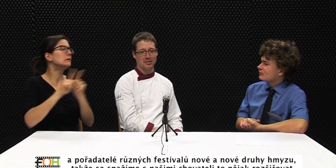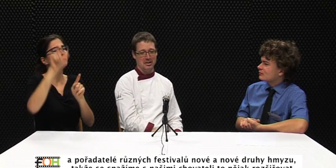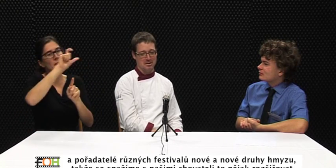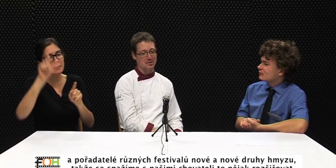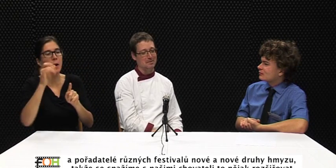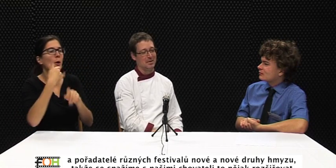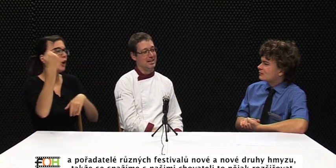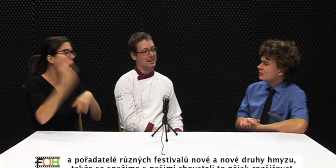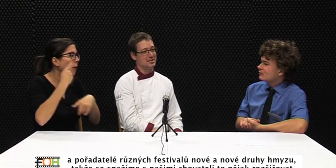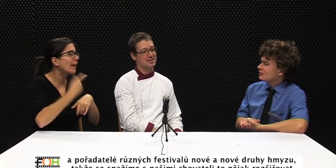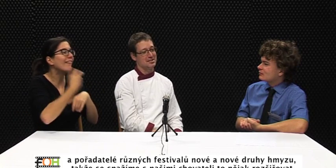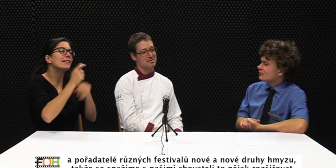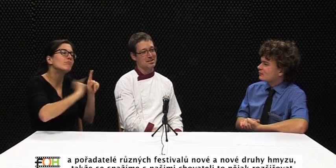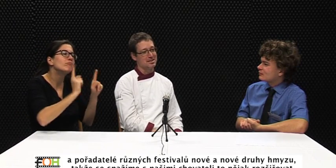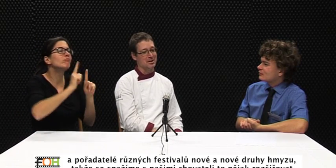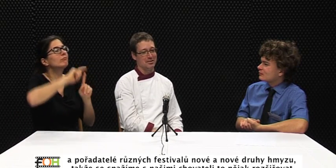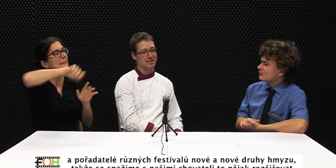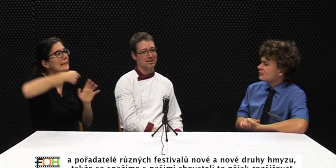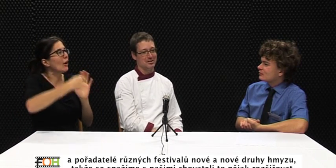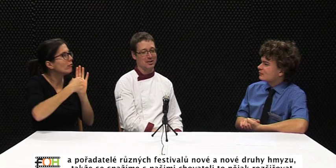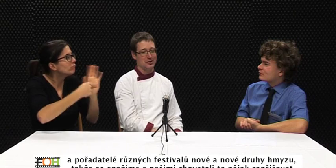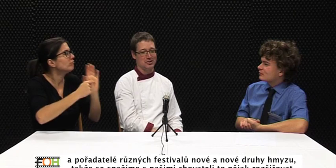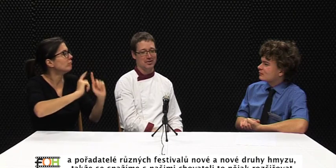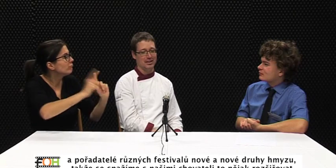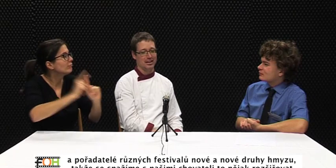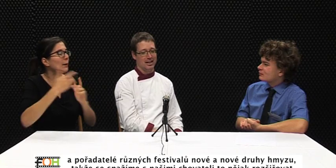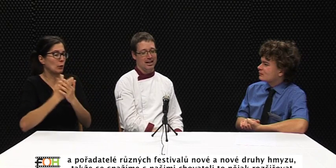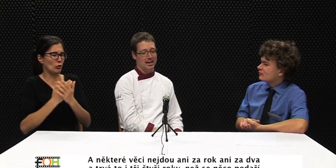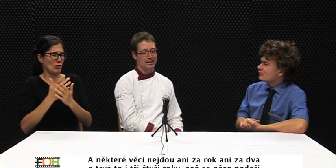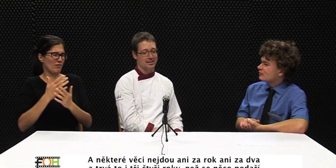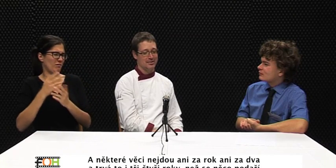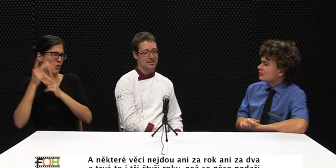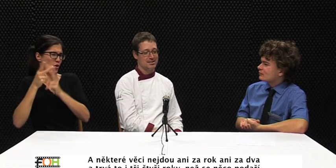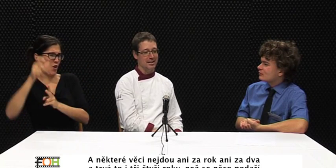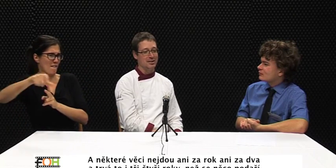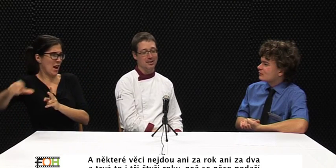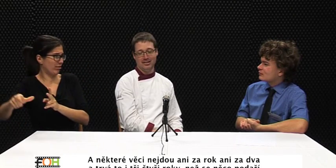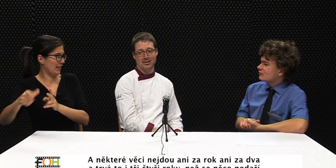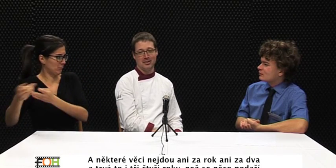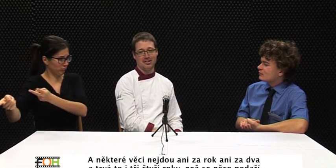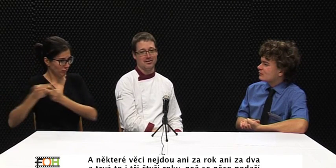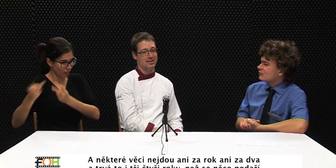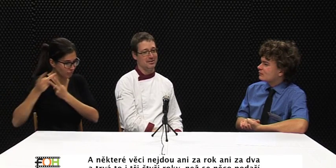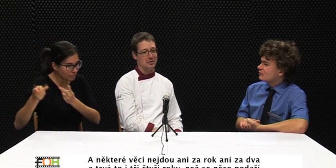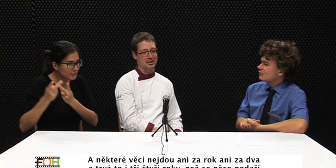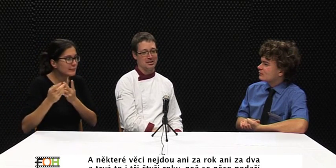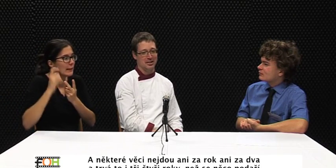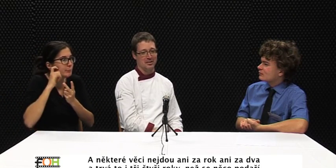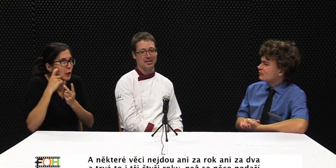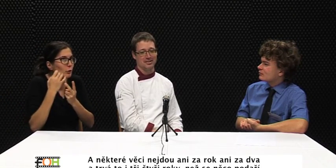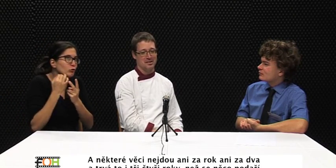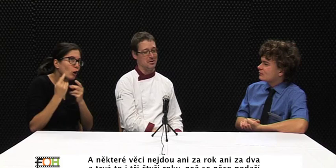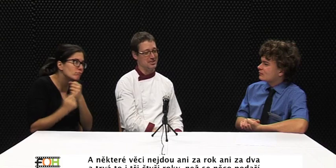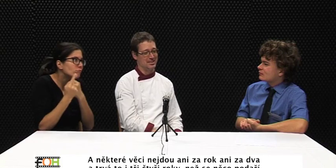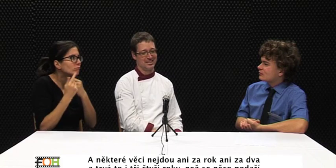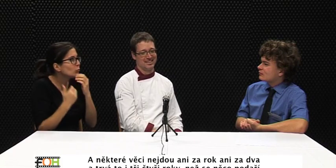nové druhy hmyzu. Takže se snažíme s našimi chovateli to nějak rozšiřovat. A některé věci nejdou ani za rok, ani za dva, trvá to i 3-4 roky,